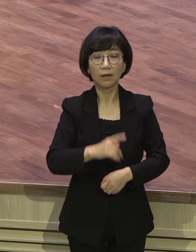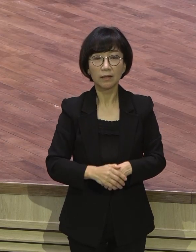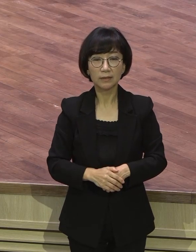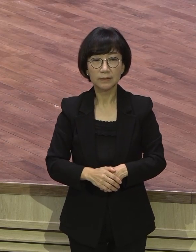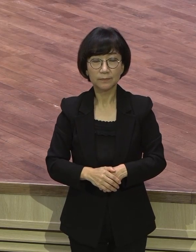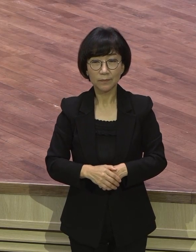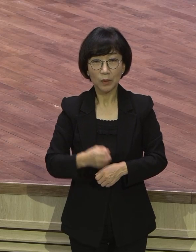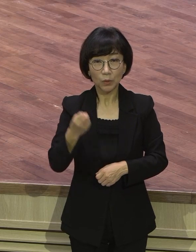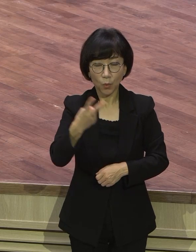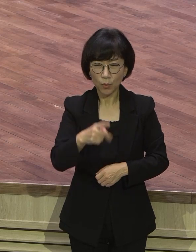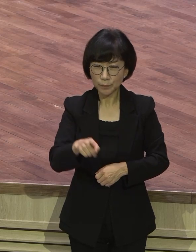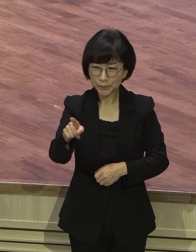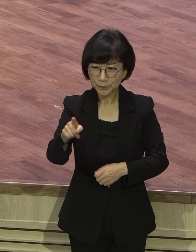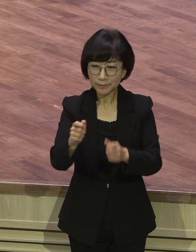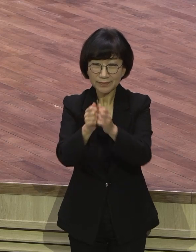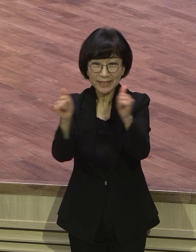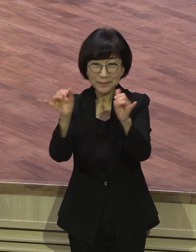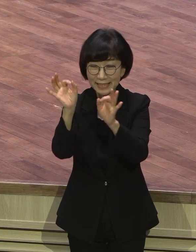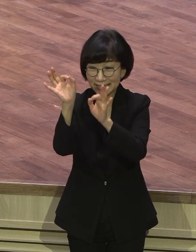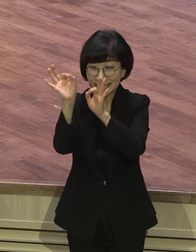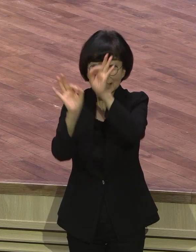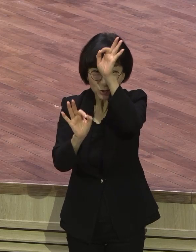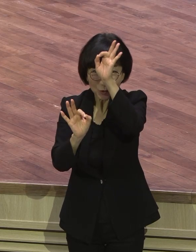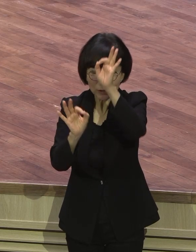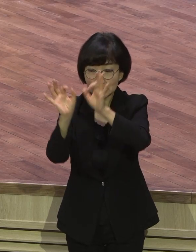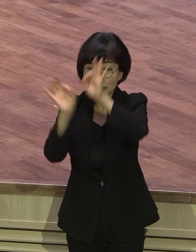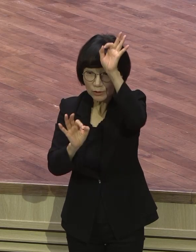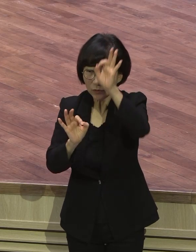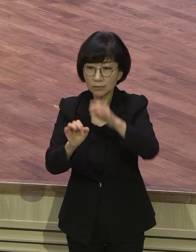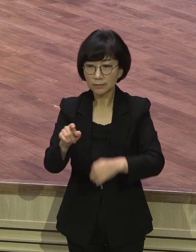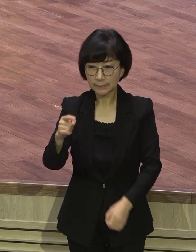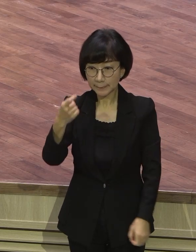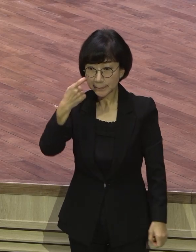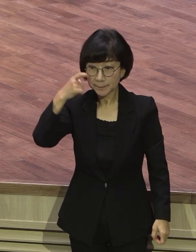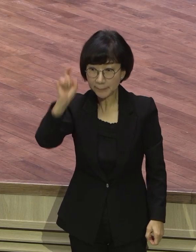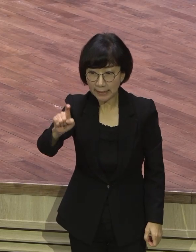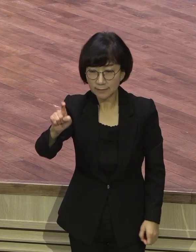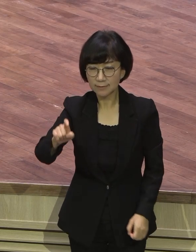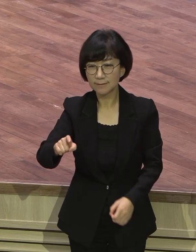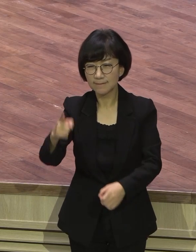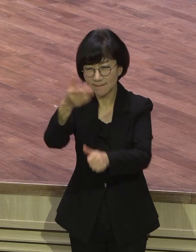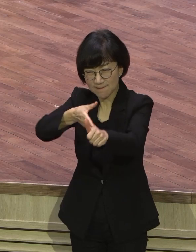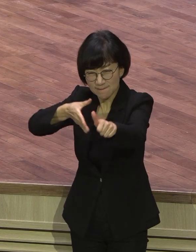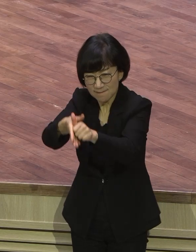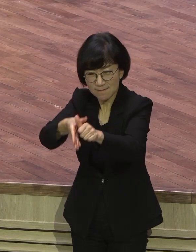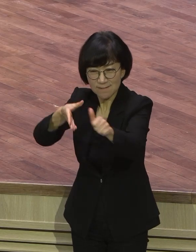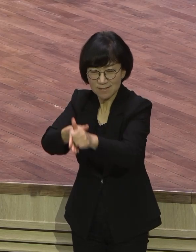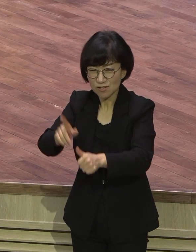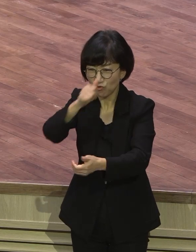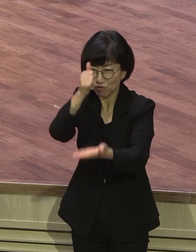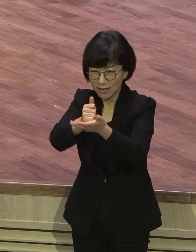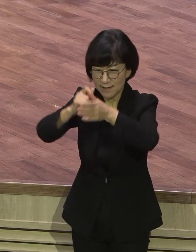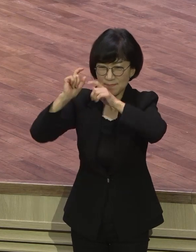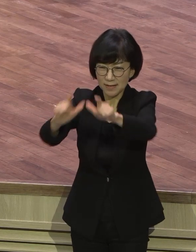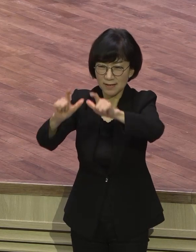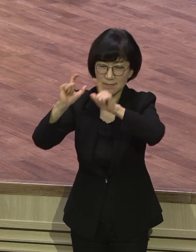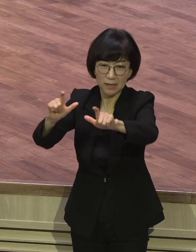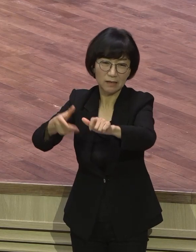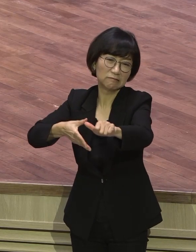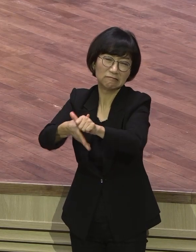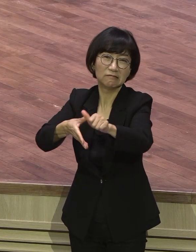실수한 사람을 보면 아주 잔인한 만큼 그렇게 정제를 하고 있었어요